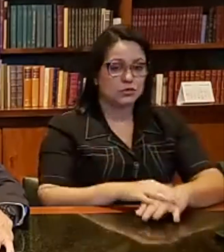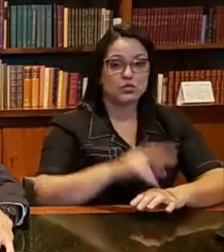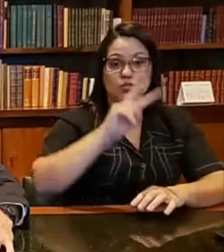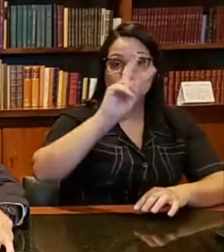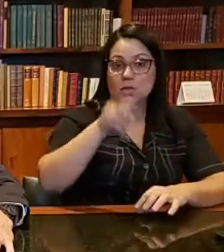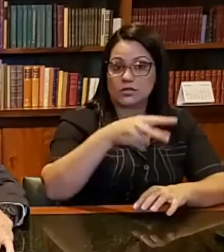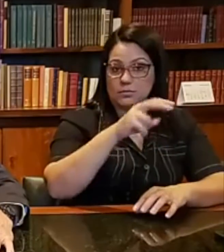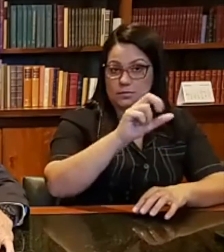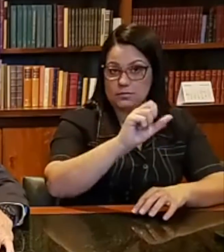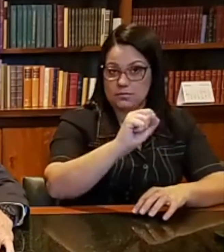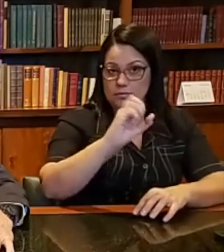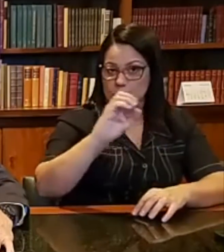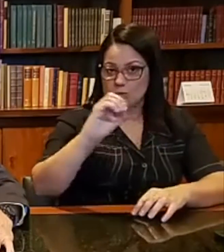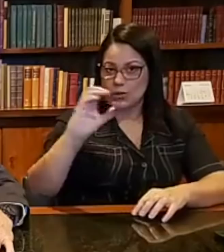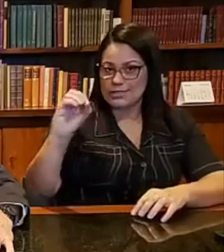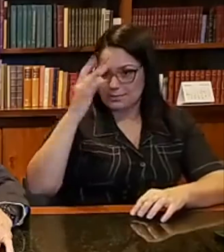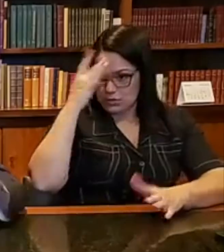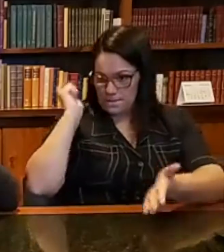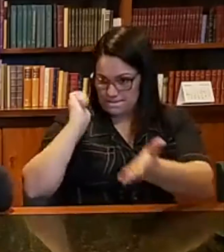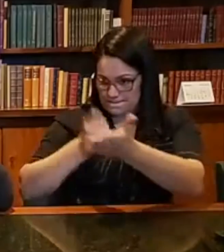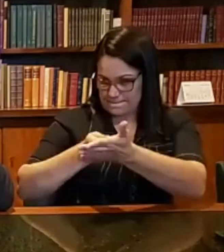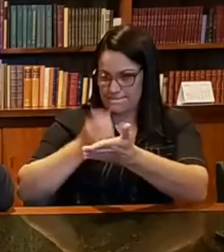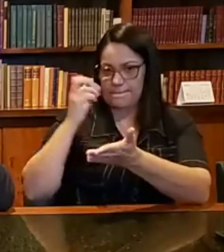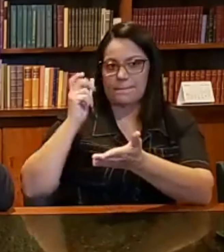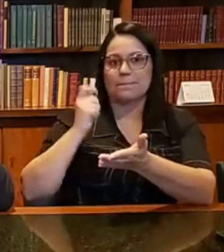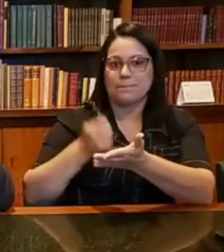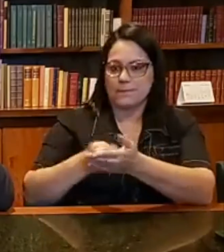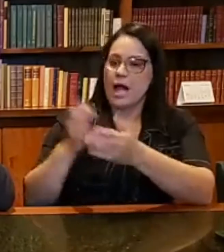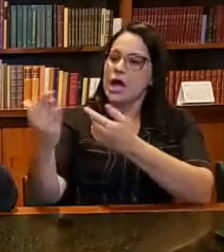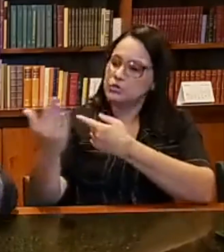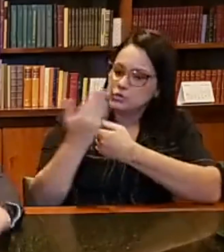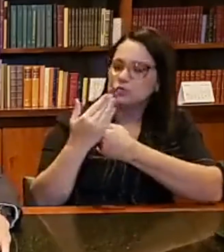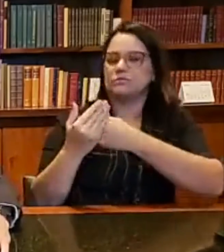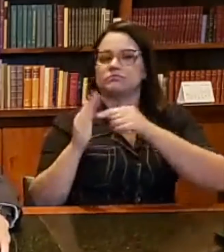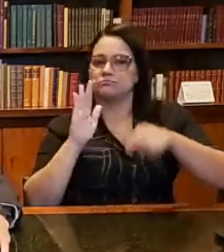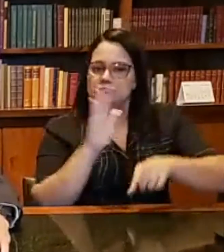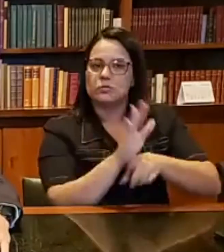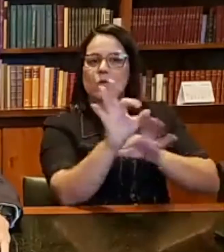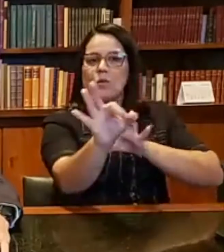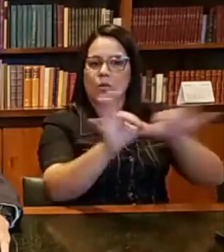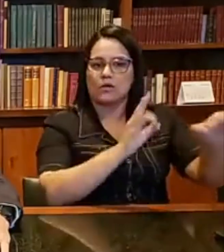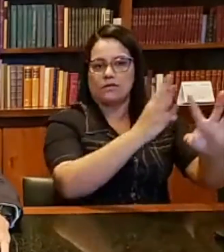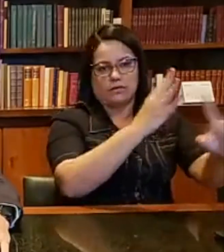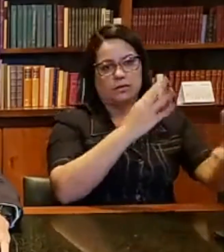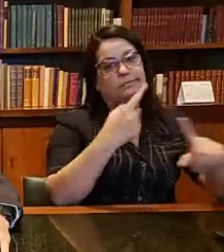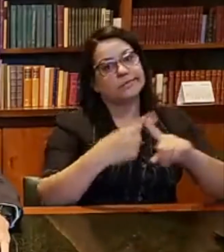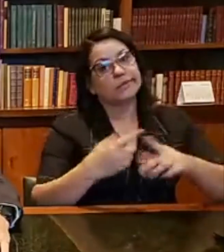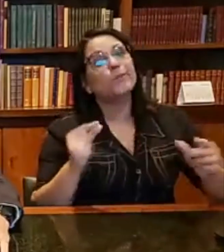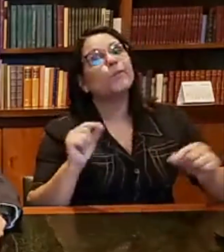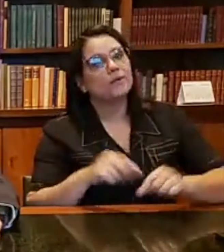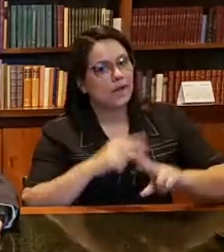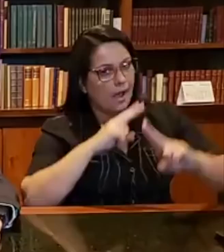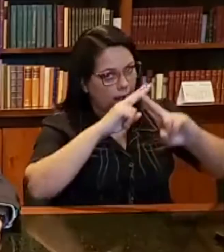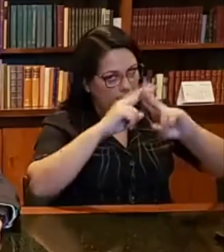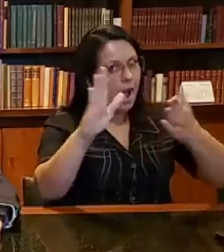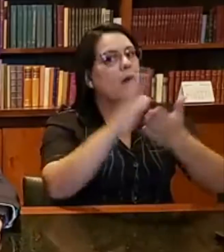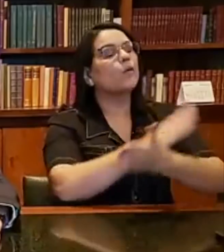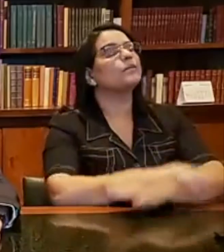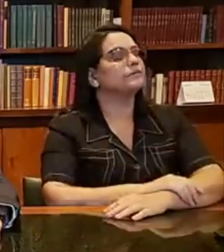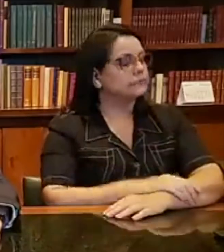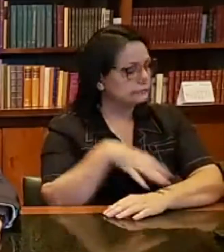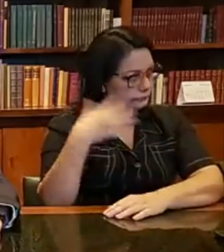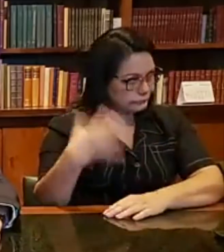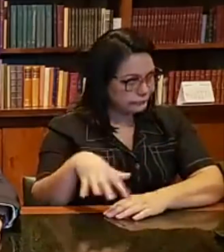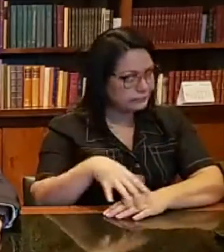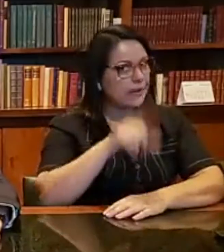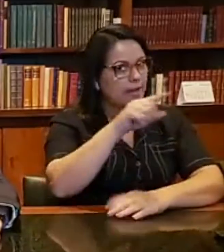2.800 pessoas para ajudar na organização, porque sim, em algumas agências você tinha uma aglomeração, e é